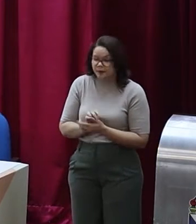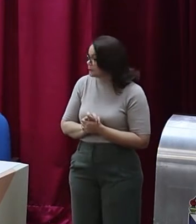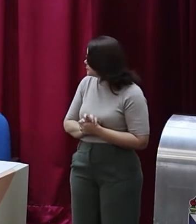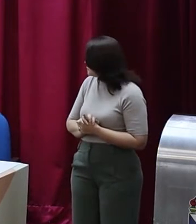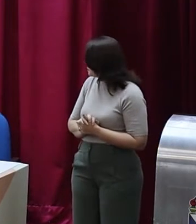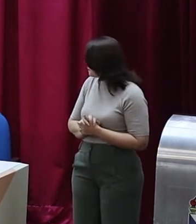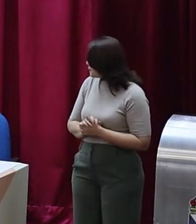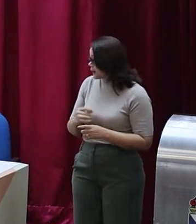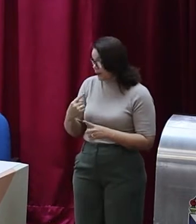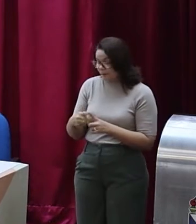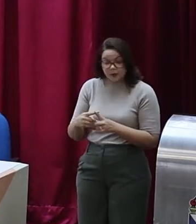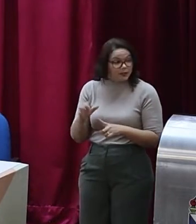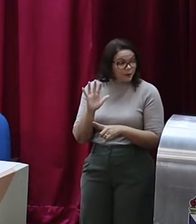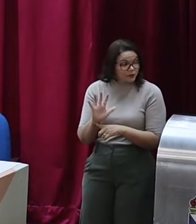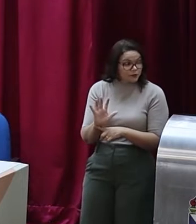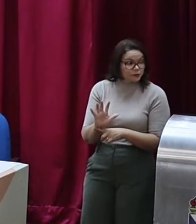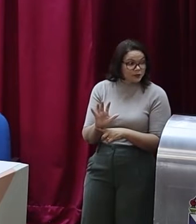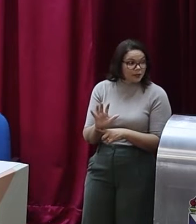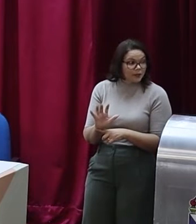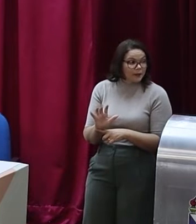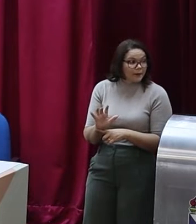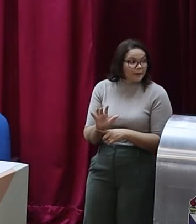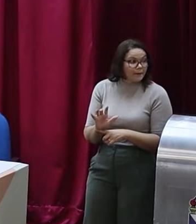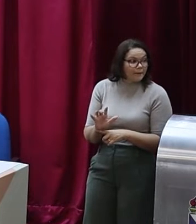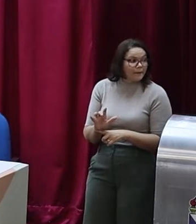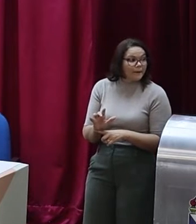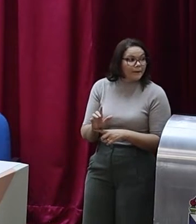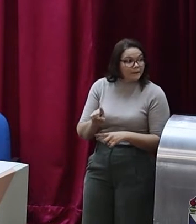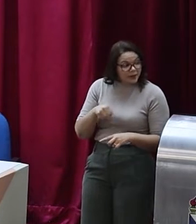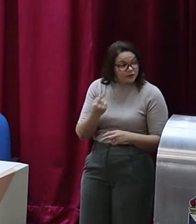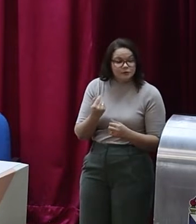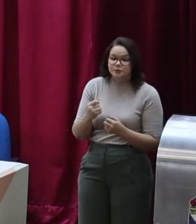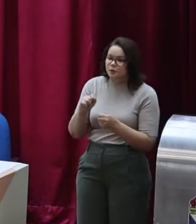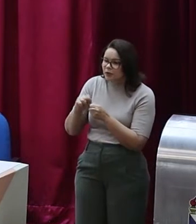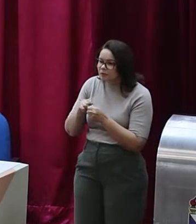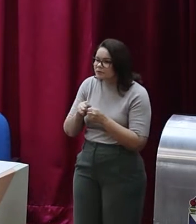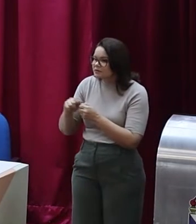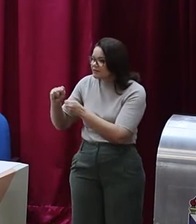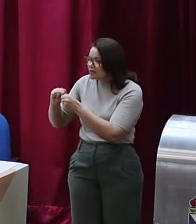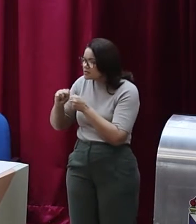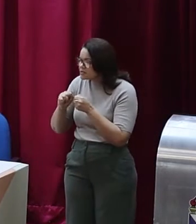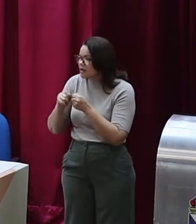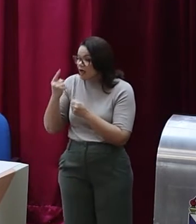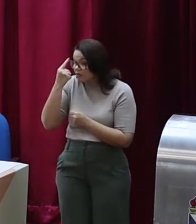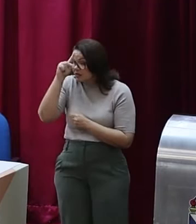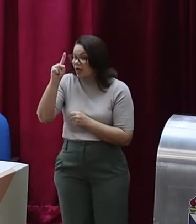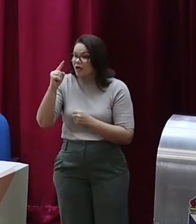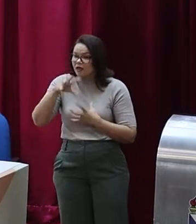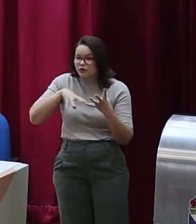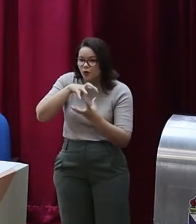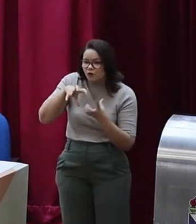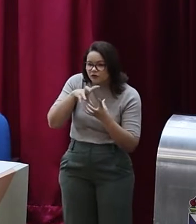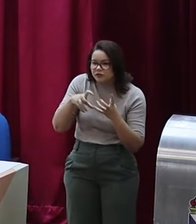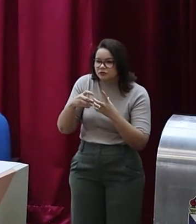que traz uma grande contribuição para que a gente possa construir a ideia de conflito a partir das dinâmicas